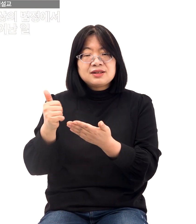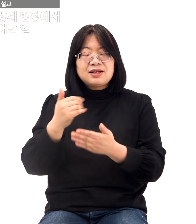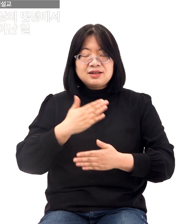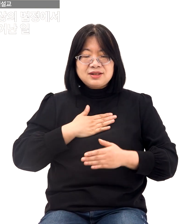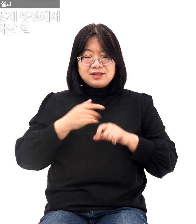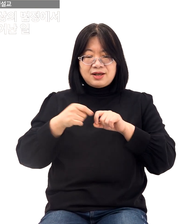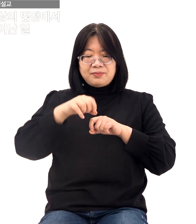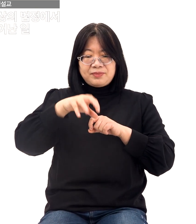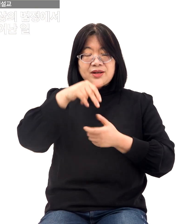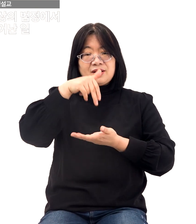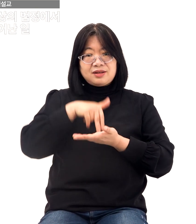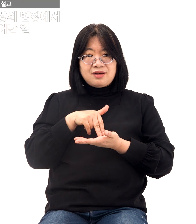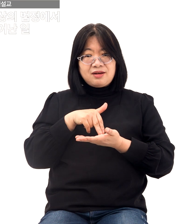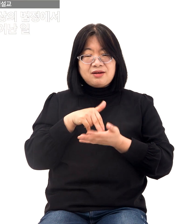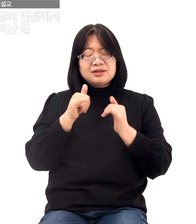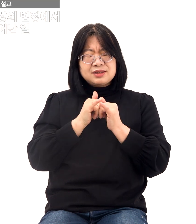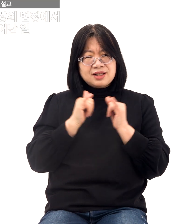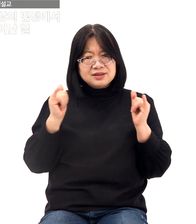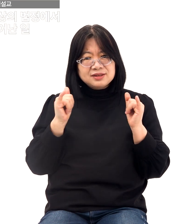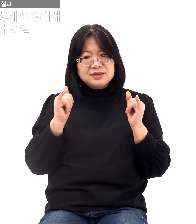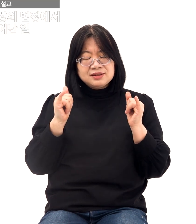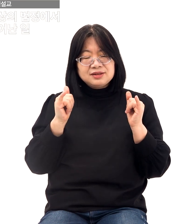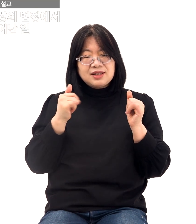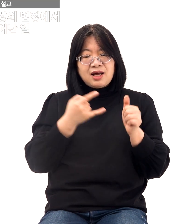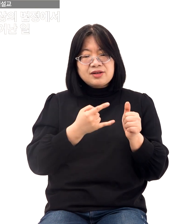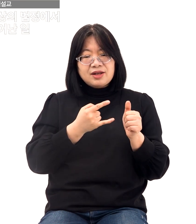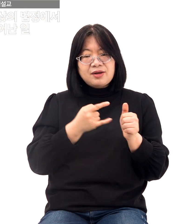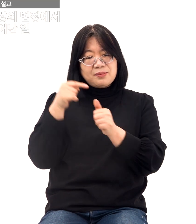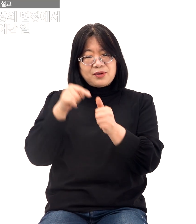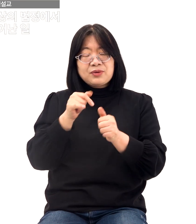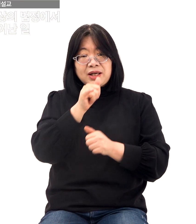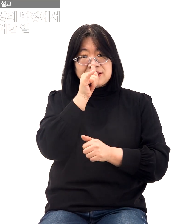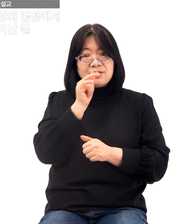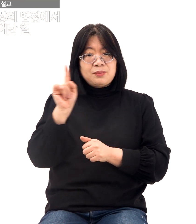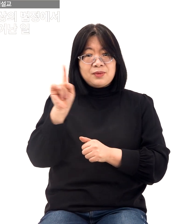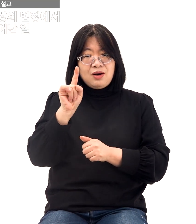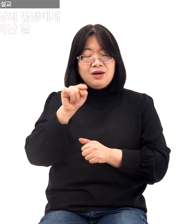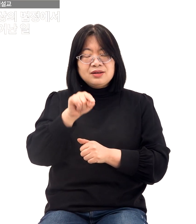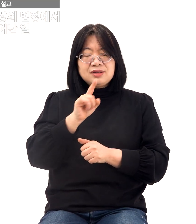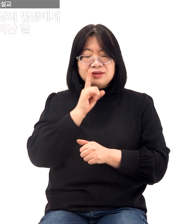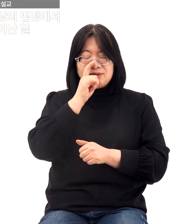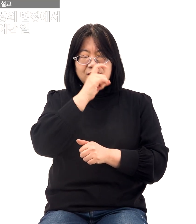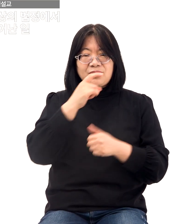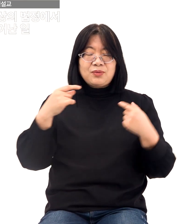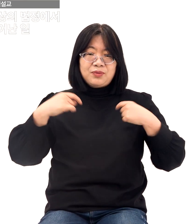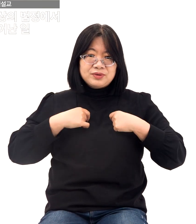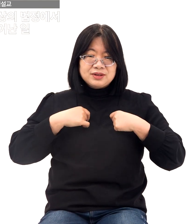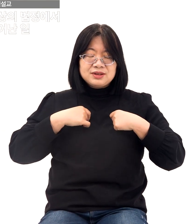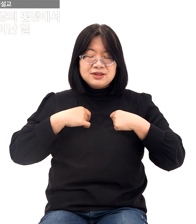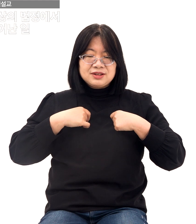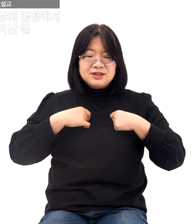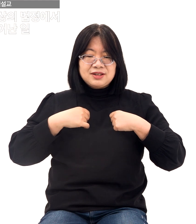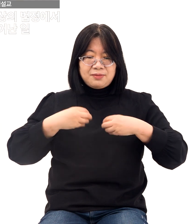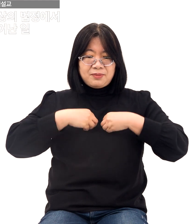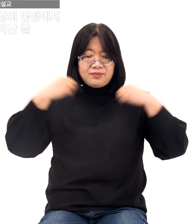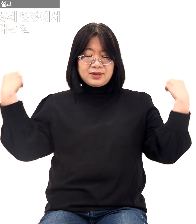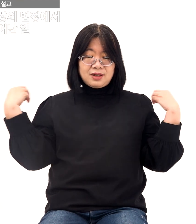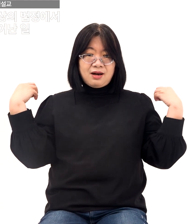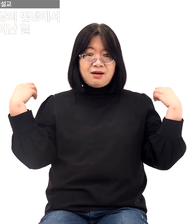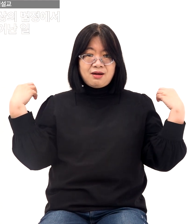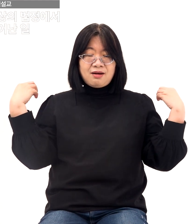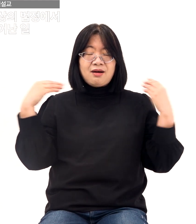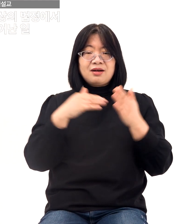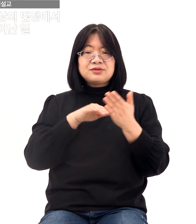자기 앞에 선 자들에게 명령하사 그 더러운 옷을 벗기라